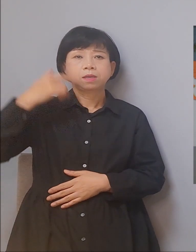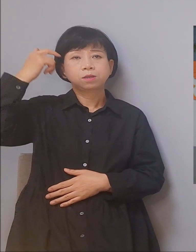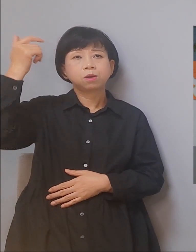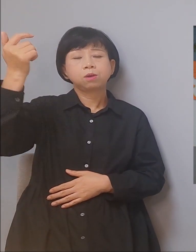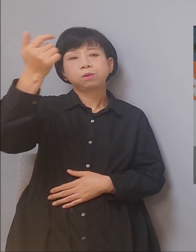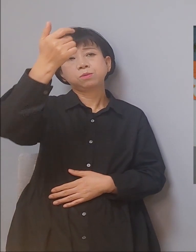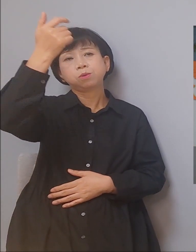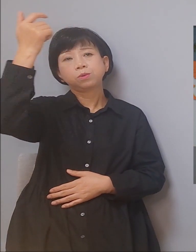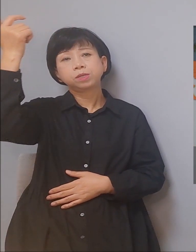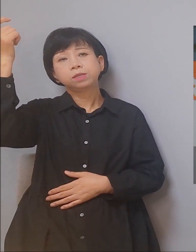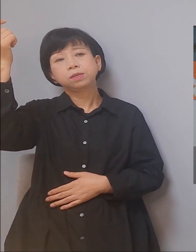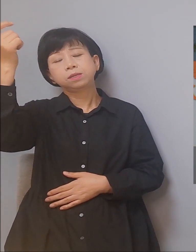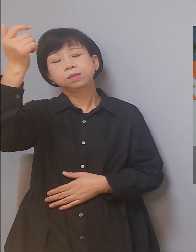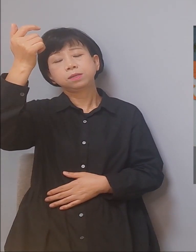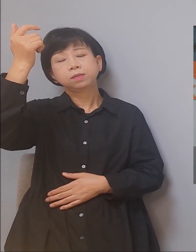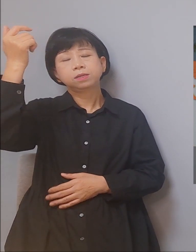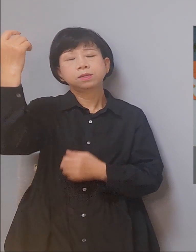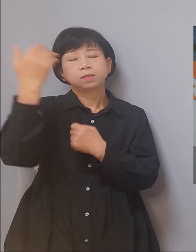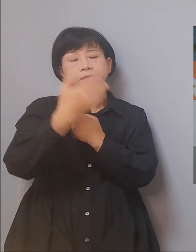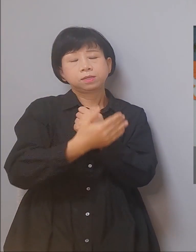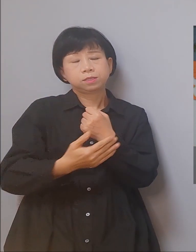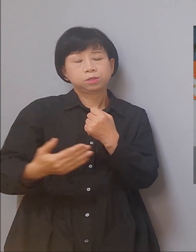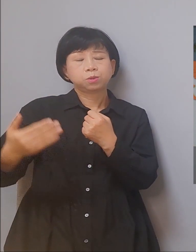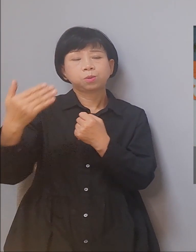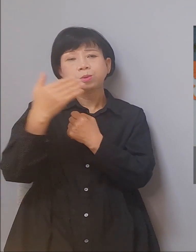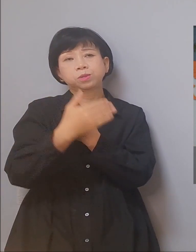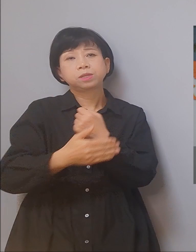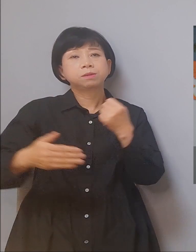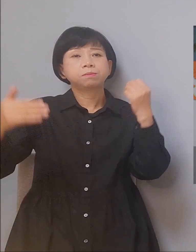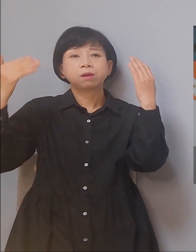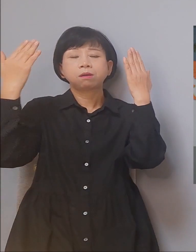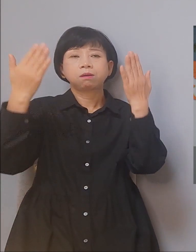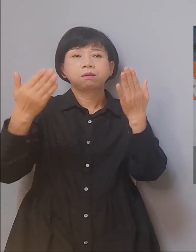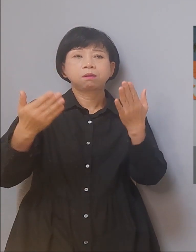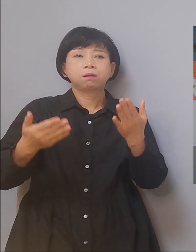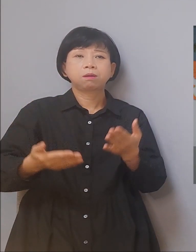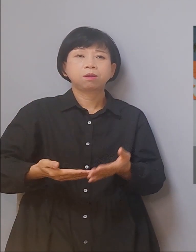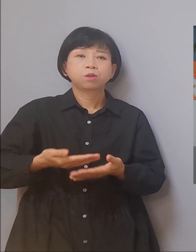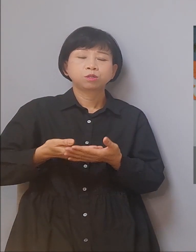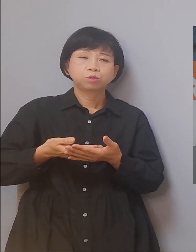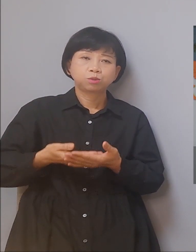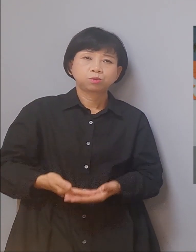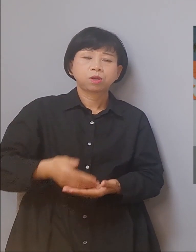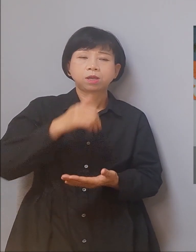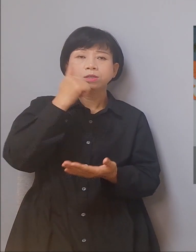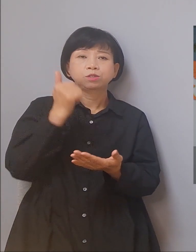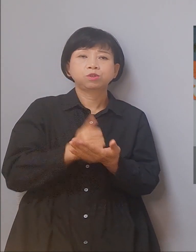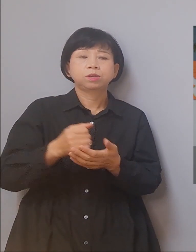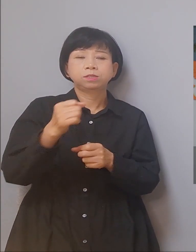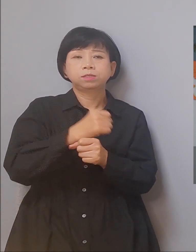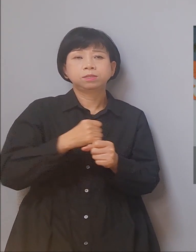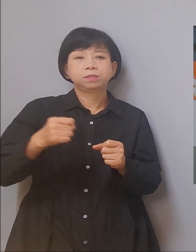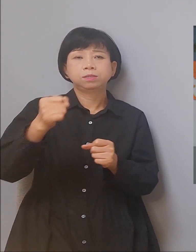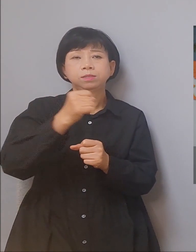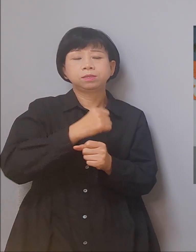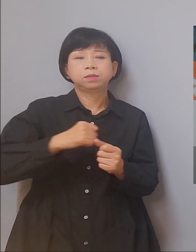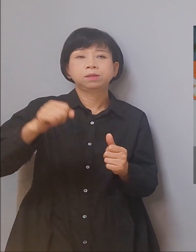내 영혼이 은총 입어 주한